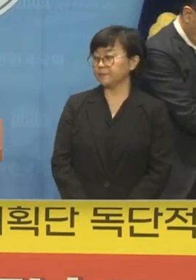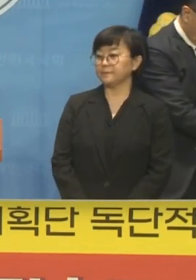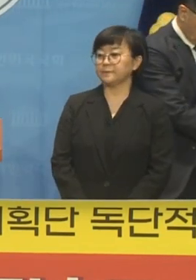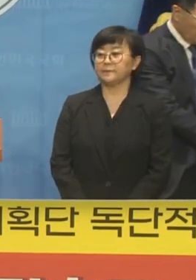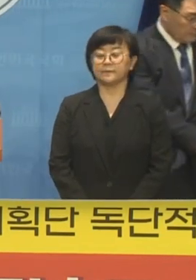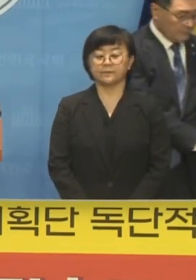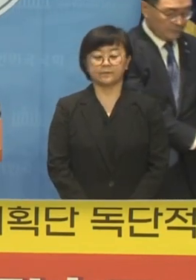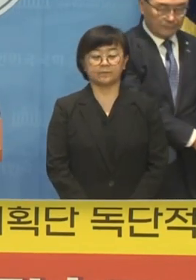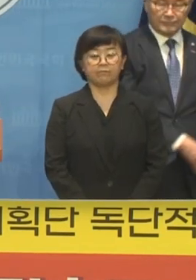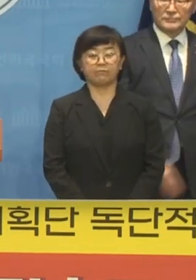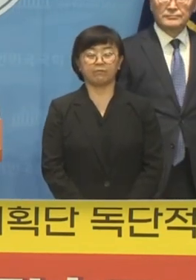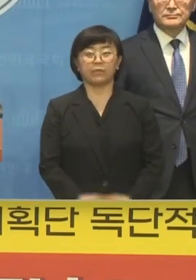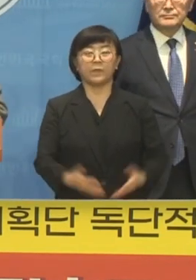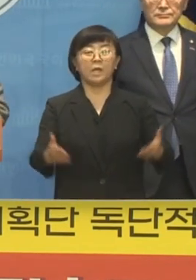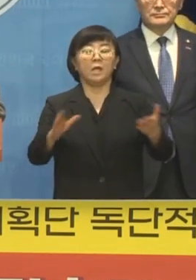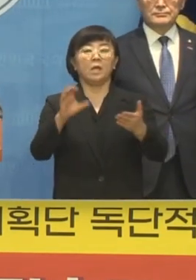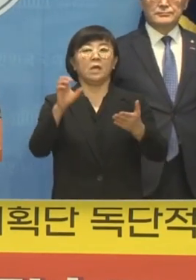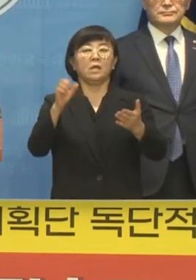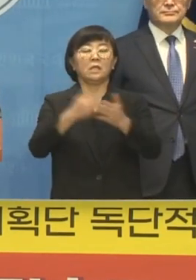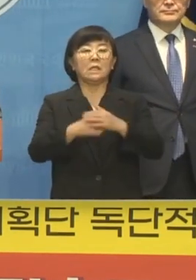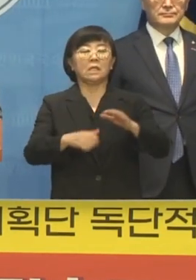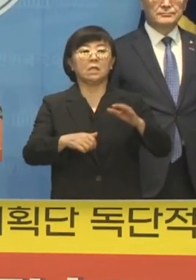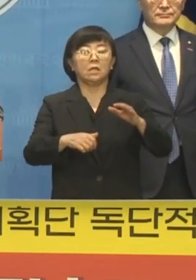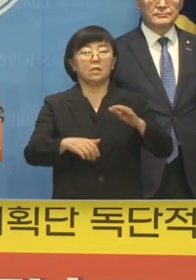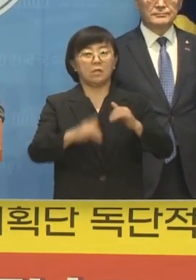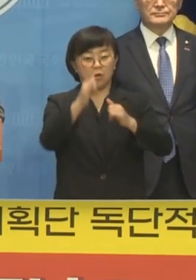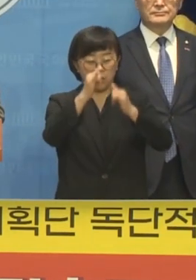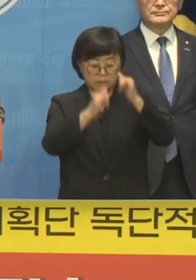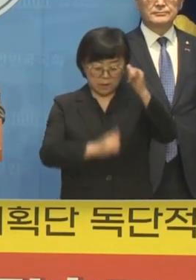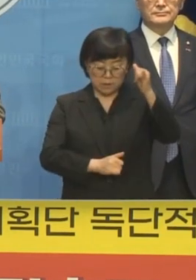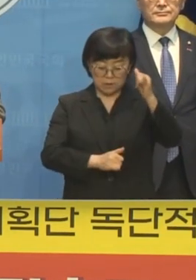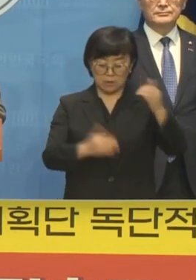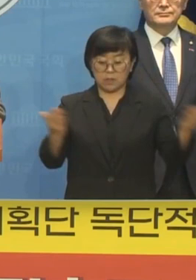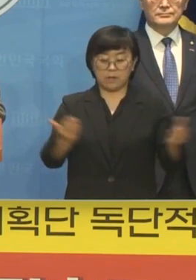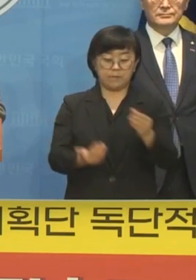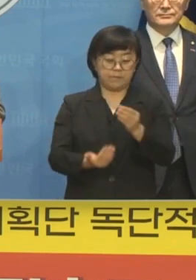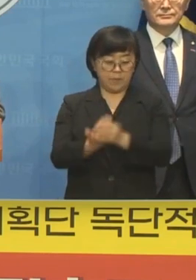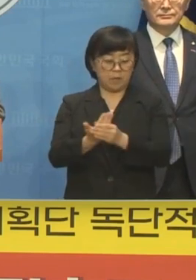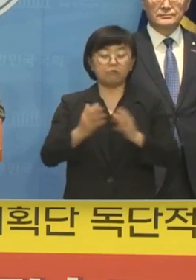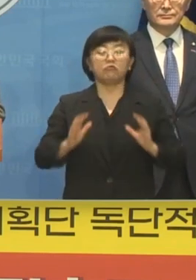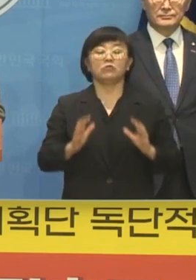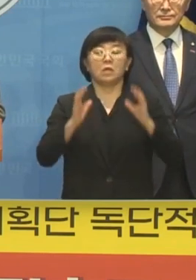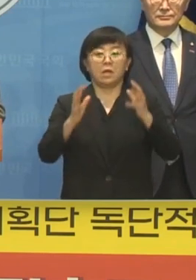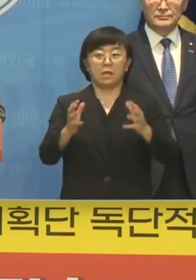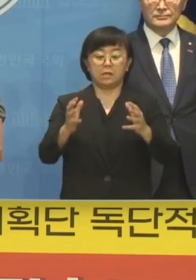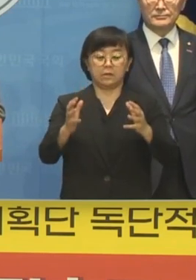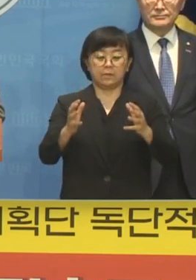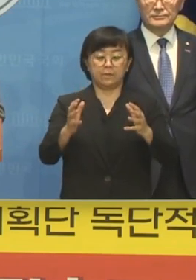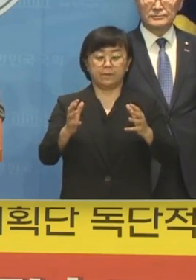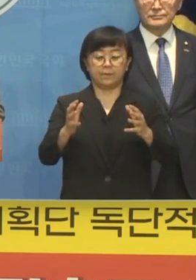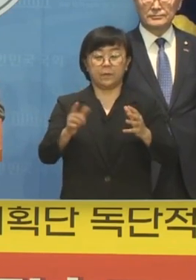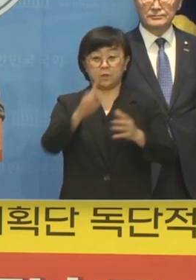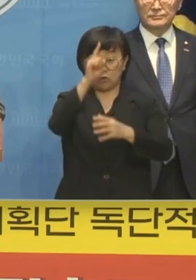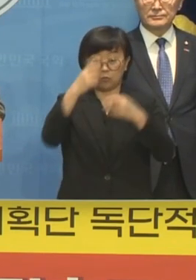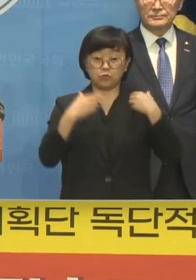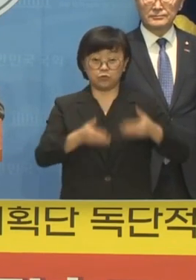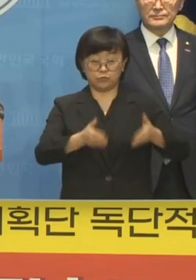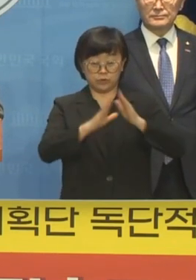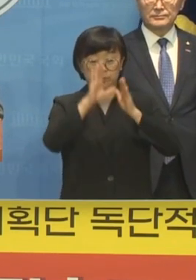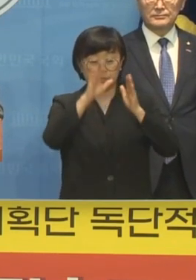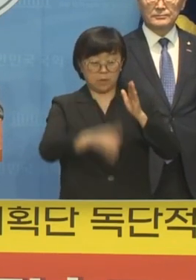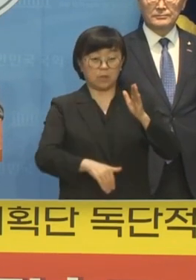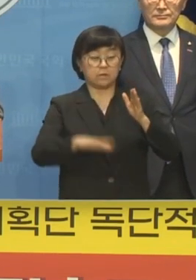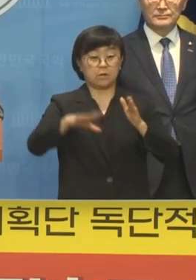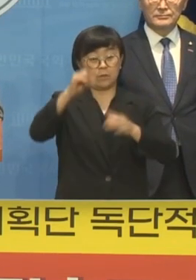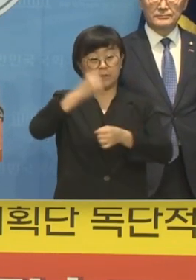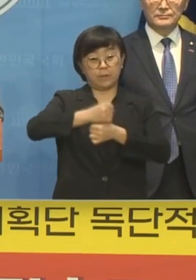네, 이 여순 11구는 역사적 사건입니다. 국가가 정부 수립 초기에